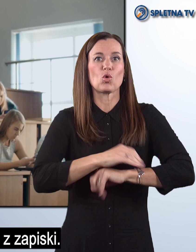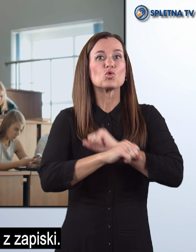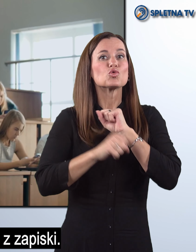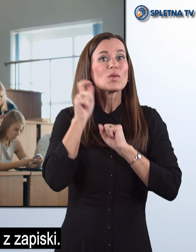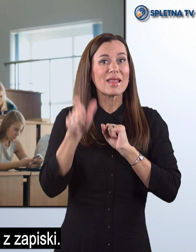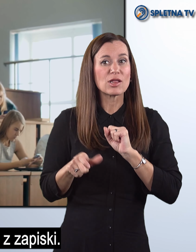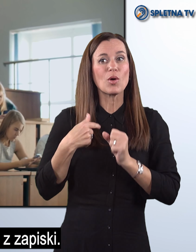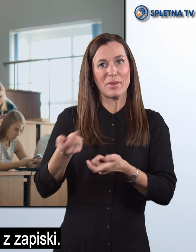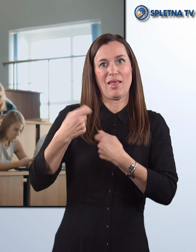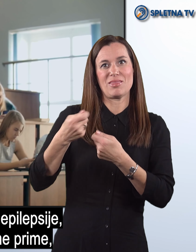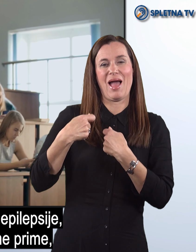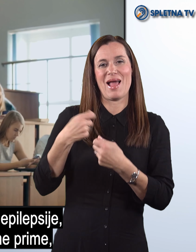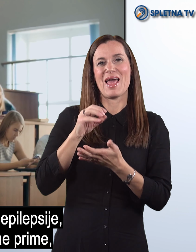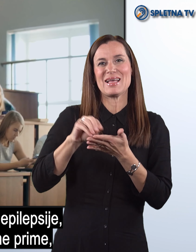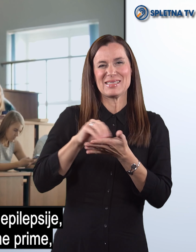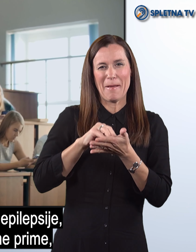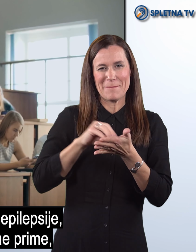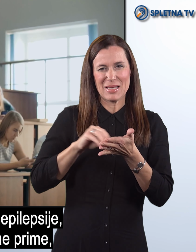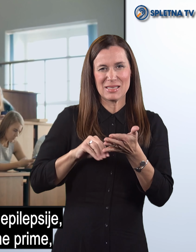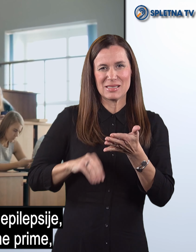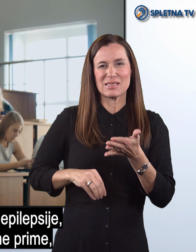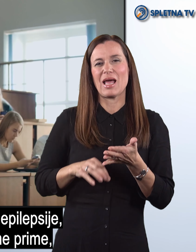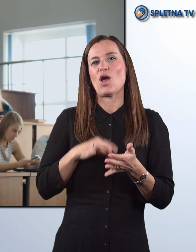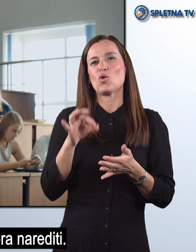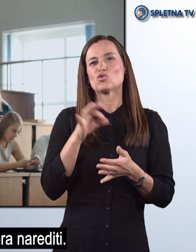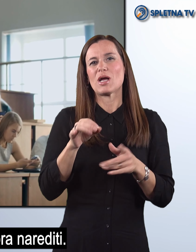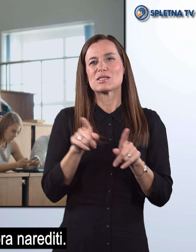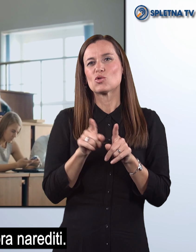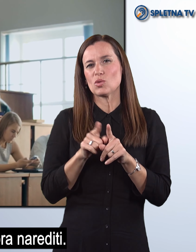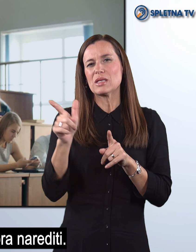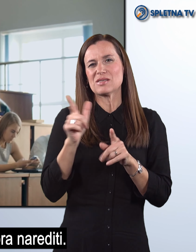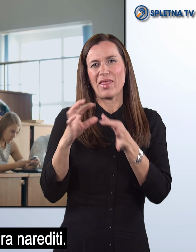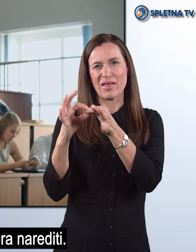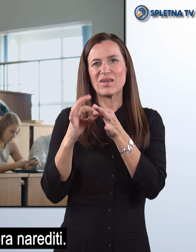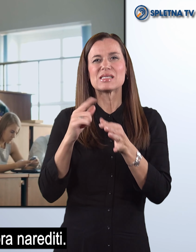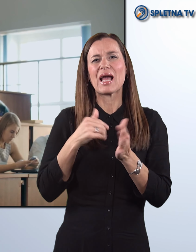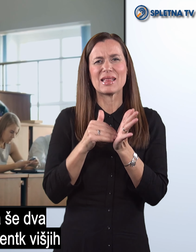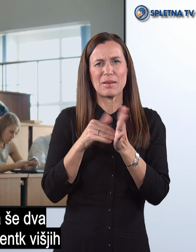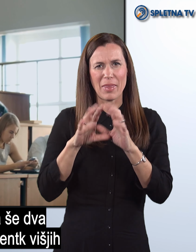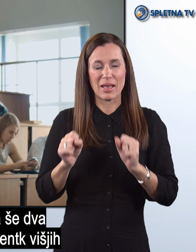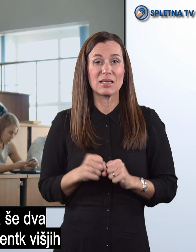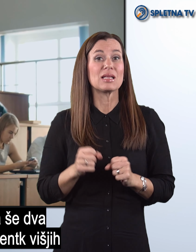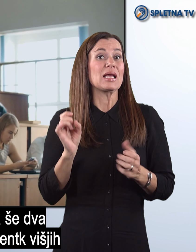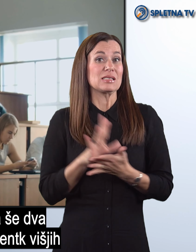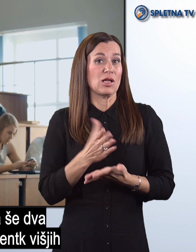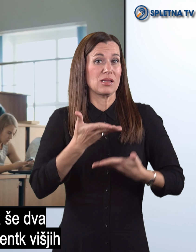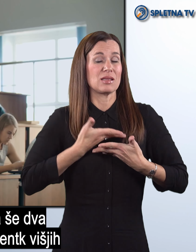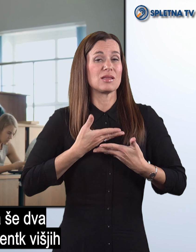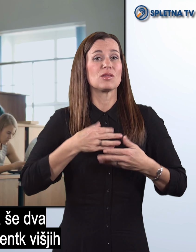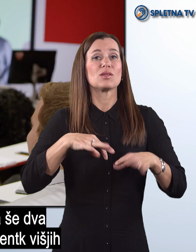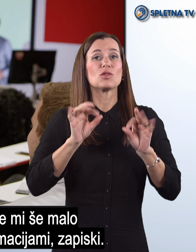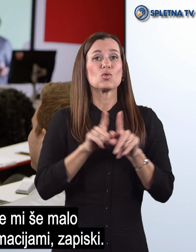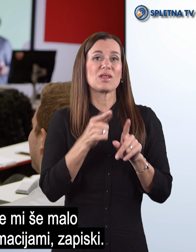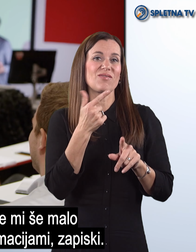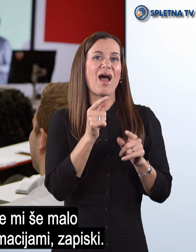zapiski. Zaradi epilepsije včasih, ko me prime tudi ponavejo, kaj moram narediti. Sem dobila še 2 kontakta od študentk